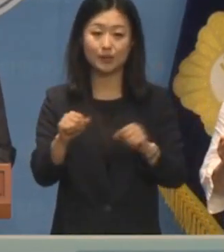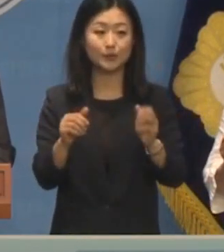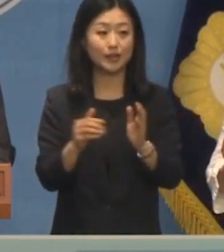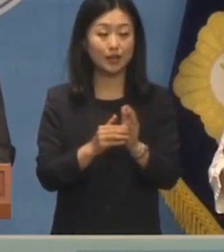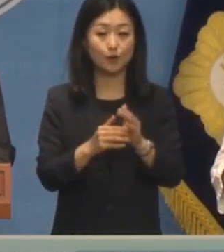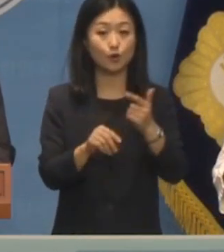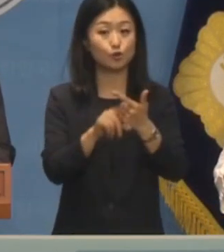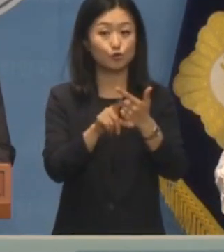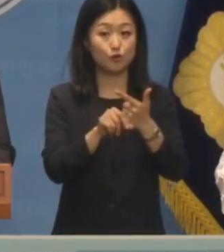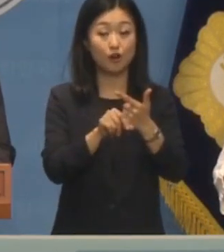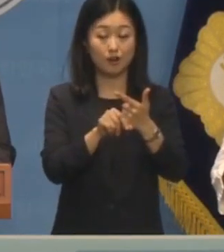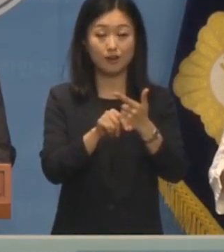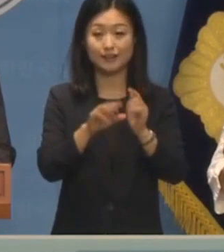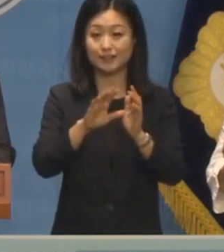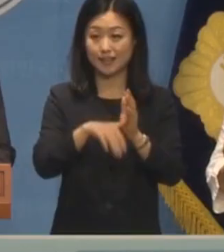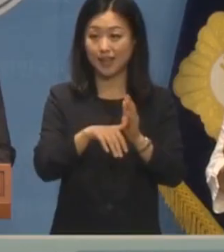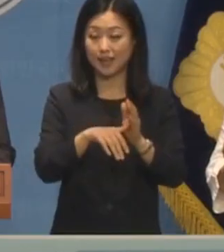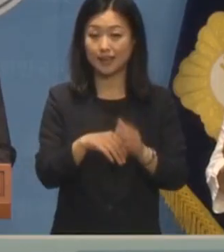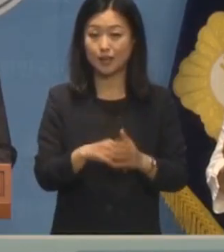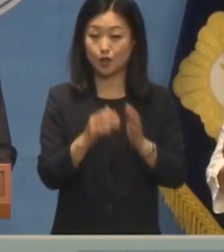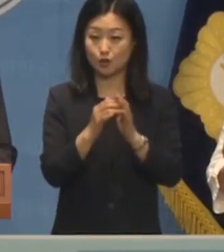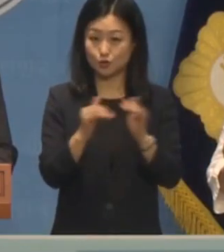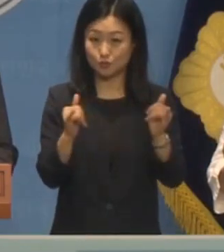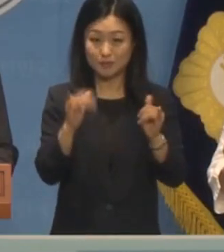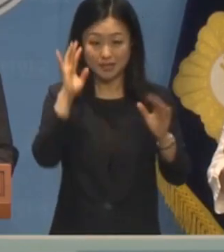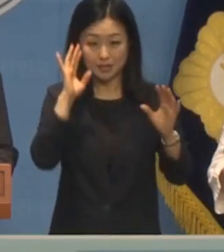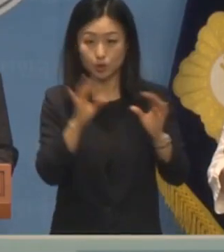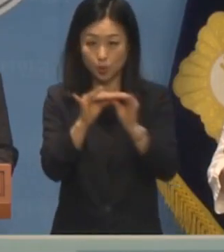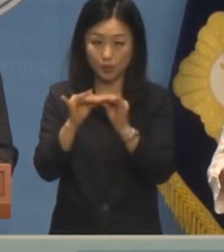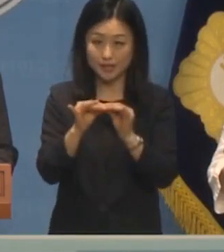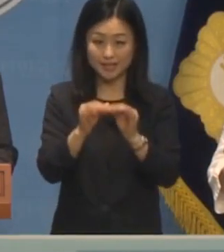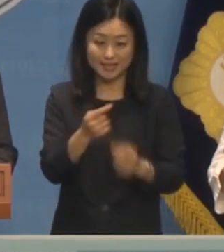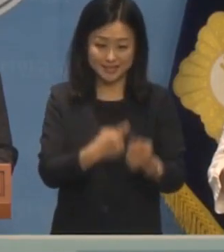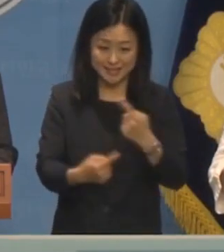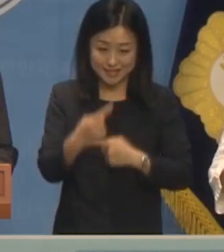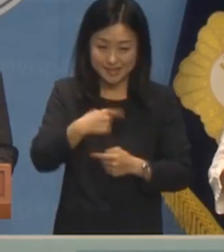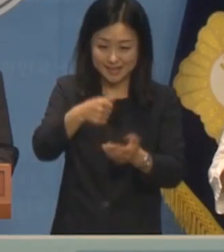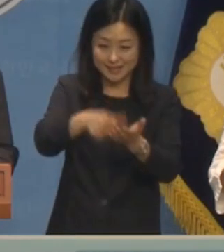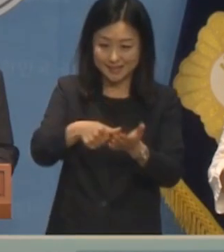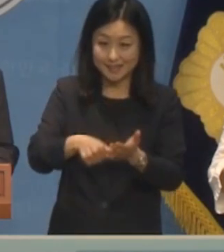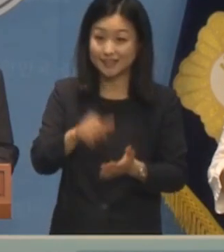지난 6월부터는 국민 동의 청원을 진행해왔습니다.